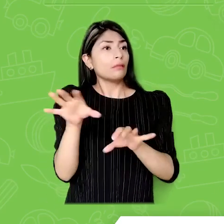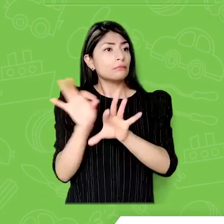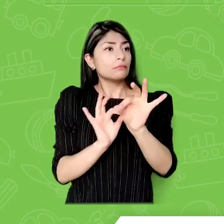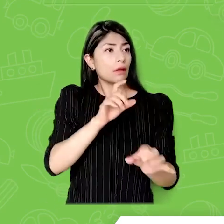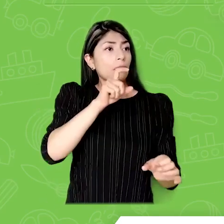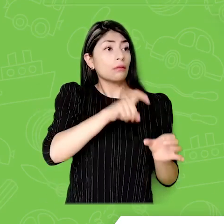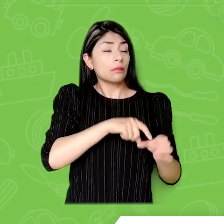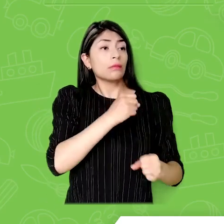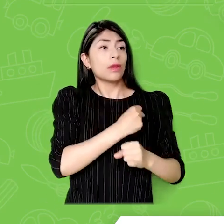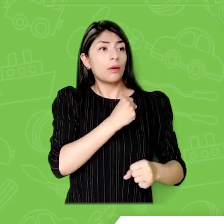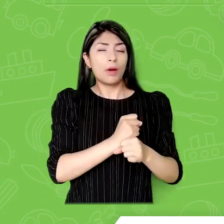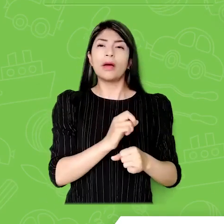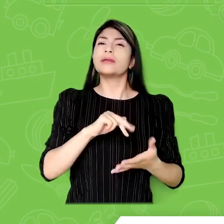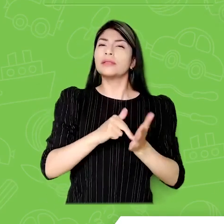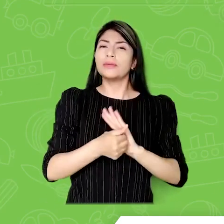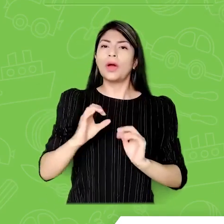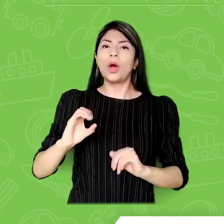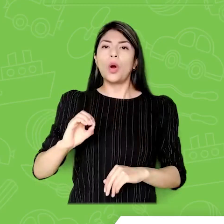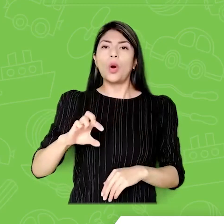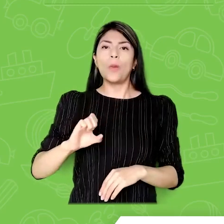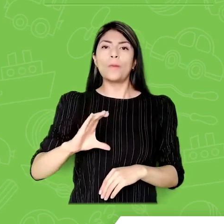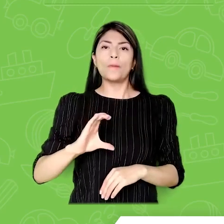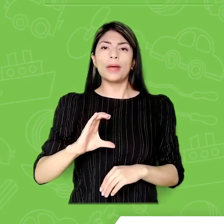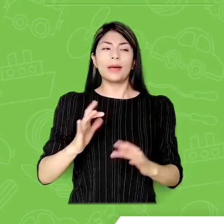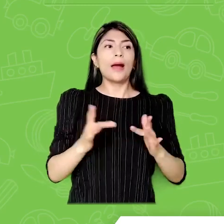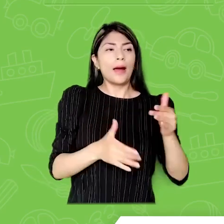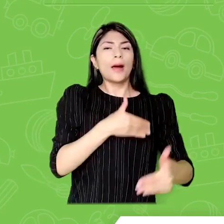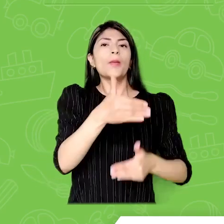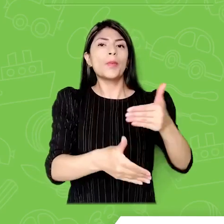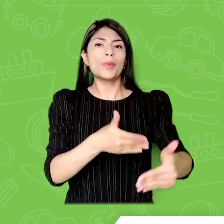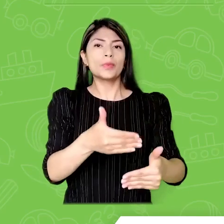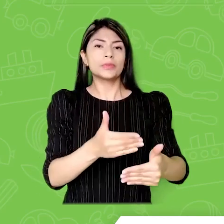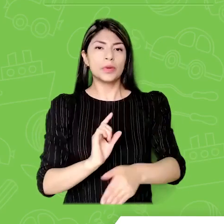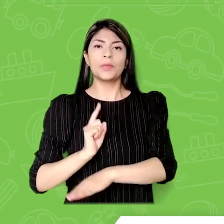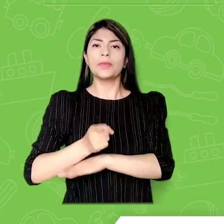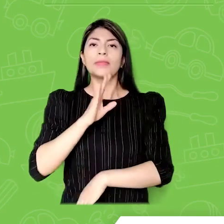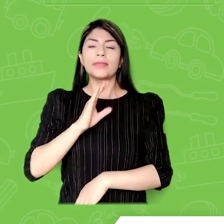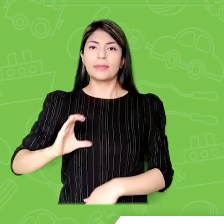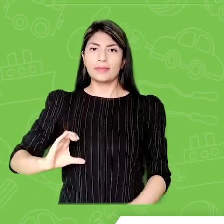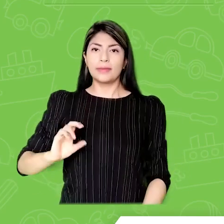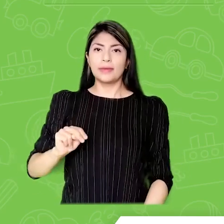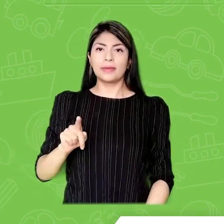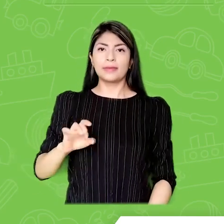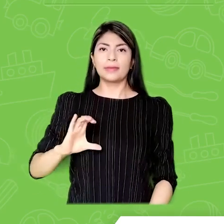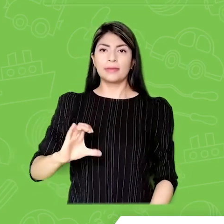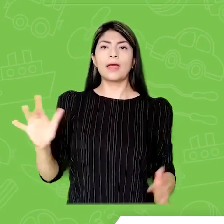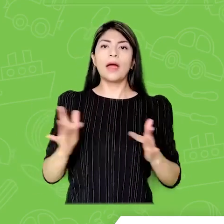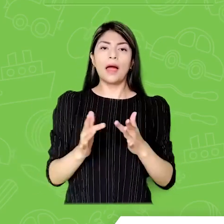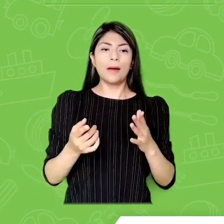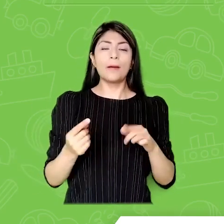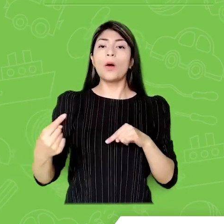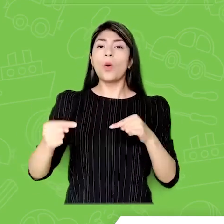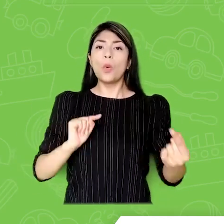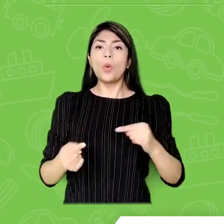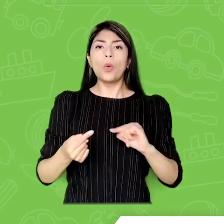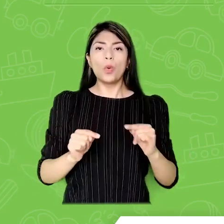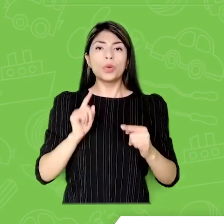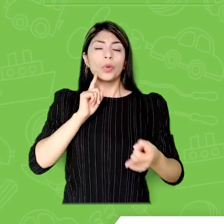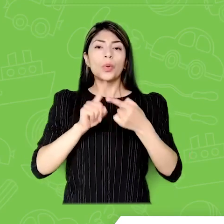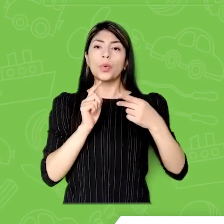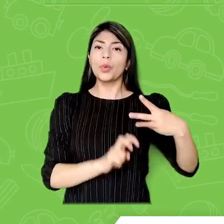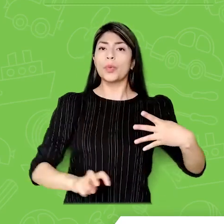OPEC, según el procedimiento que defina la CNSC, con el fin de viabilizar el concurso de ascenso regulado